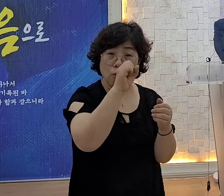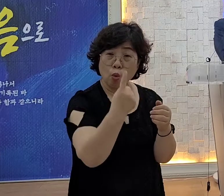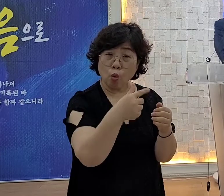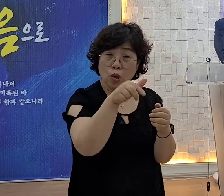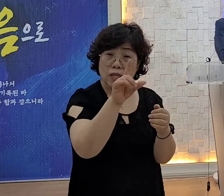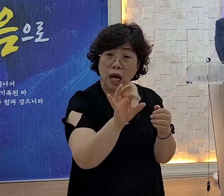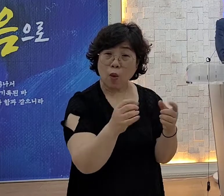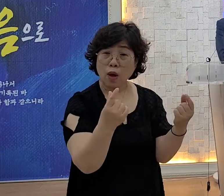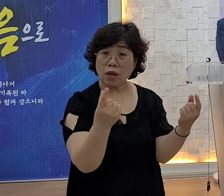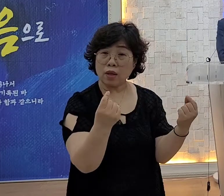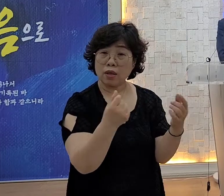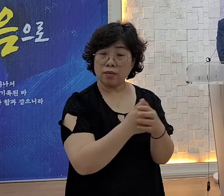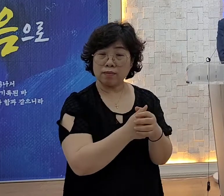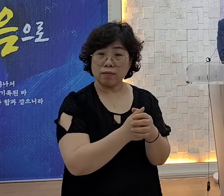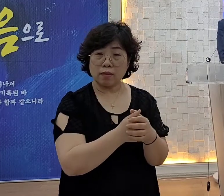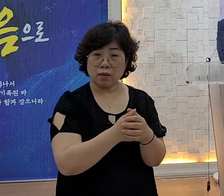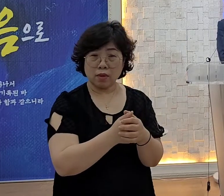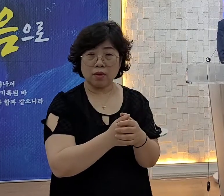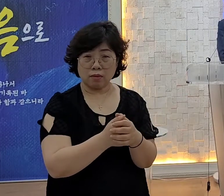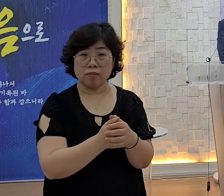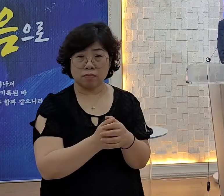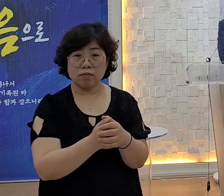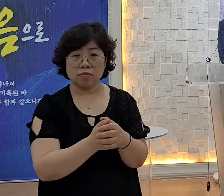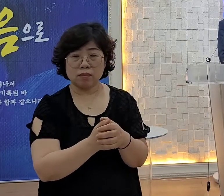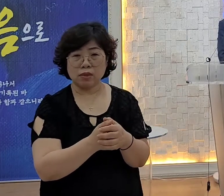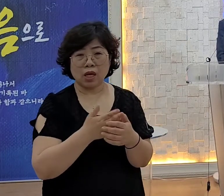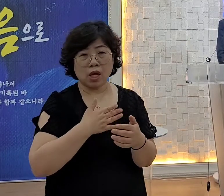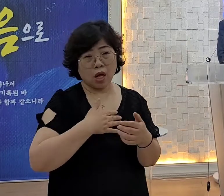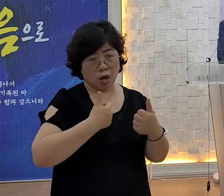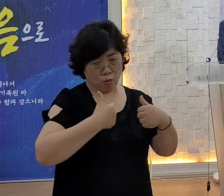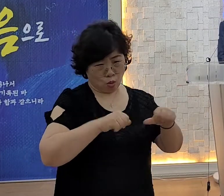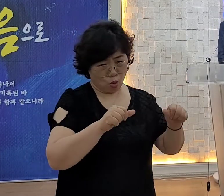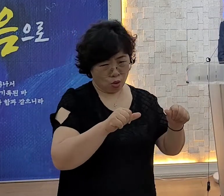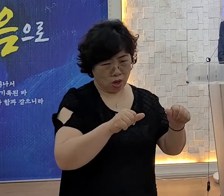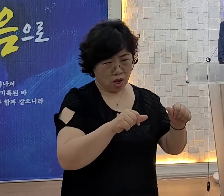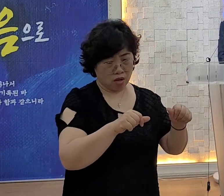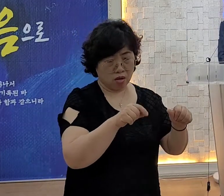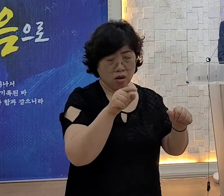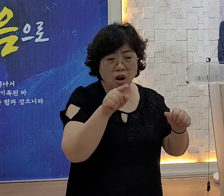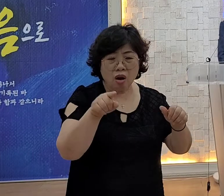이 나를 포기하는 이 믿음은 정말 어려워요.